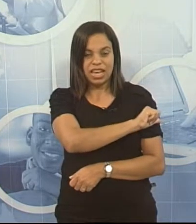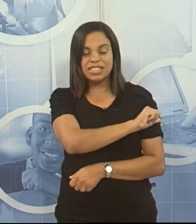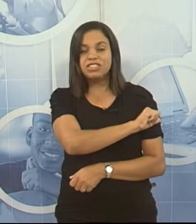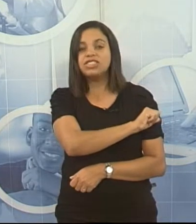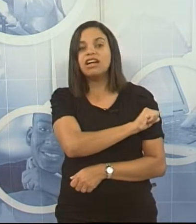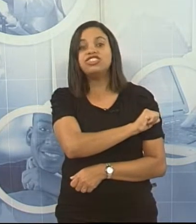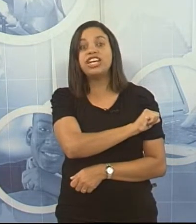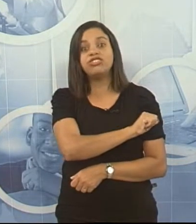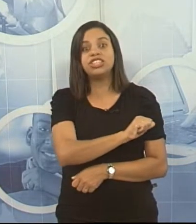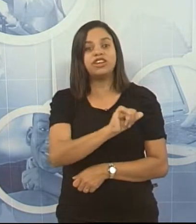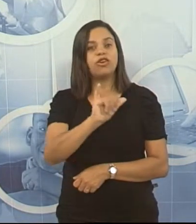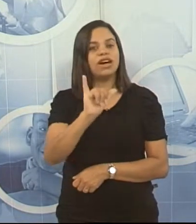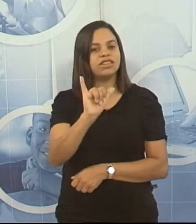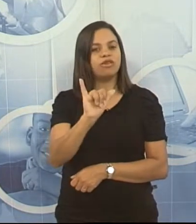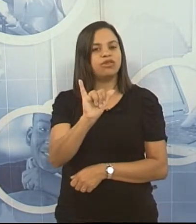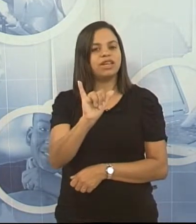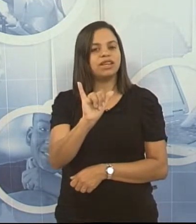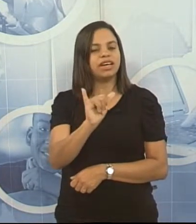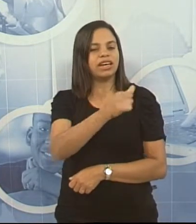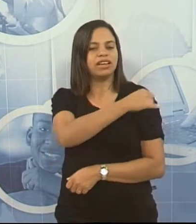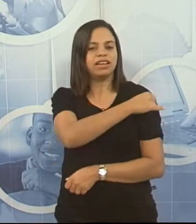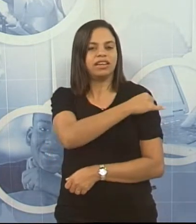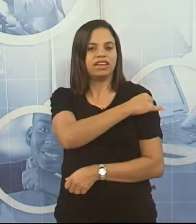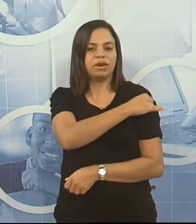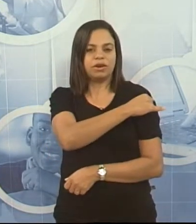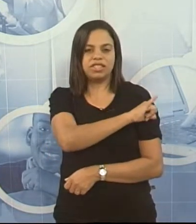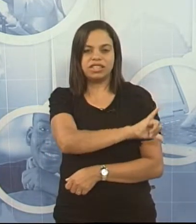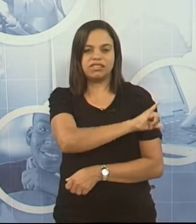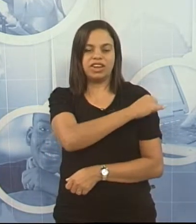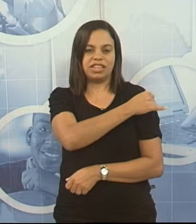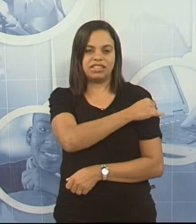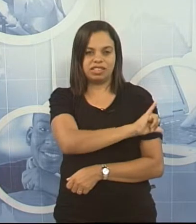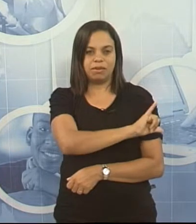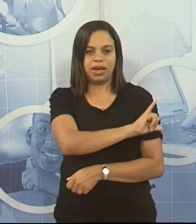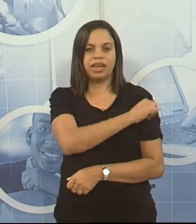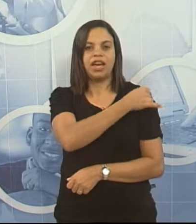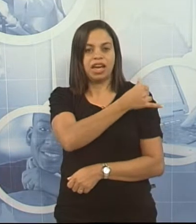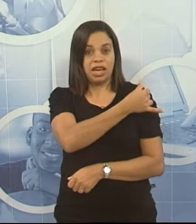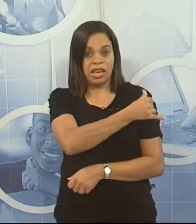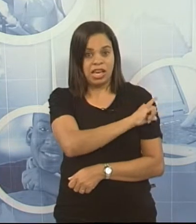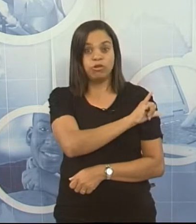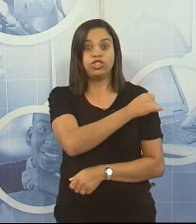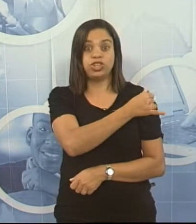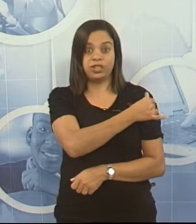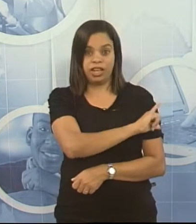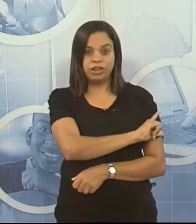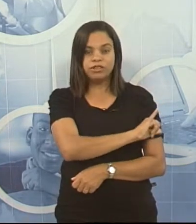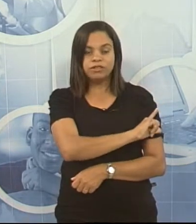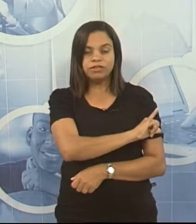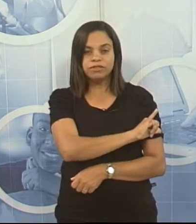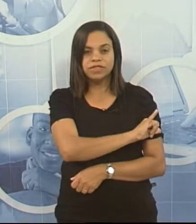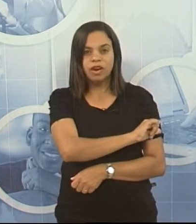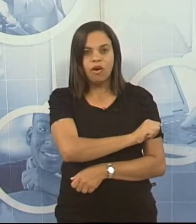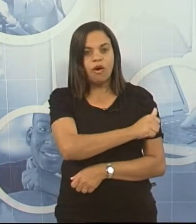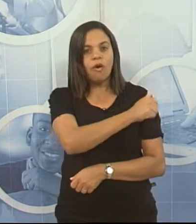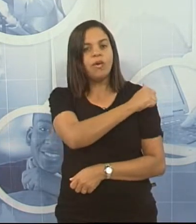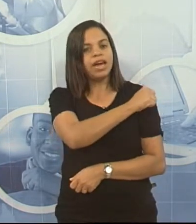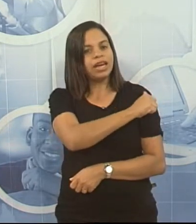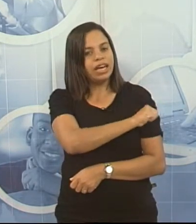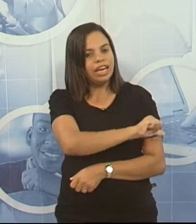Existe o sinal de Rio de Janeiro com essa configuração aqui, que pode ser feito assim também. Rio de Janeiro ou Rio